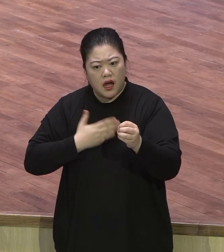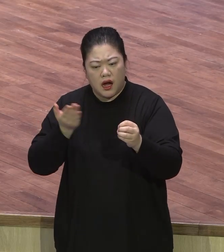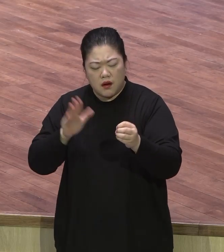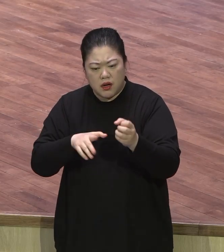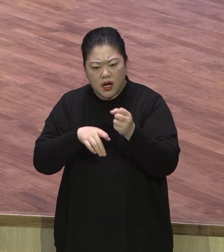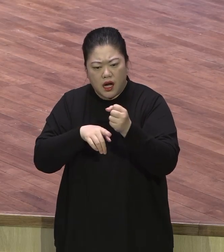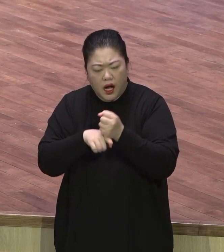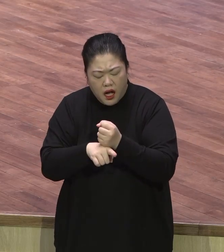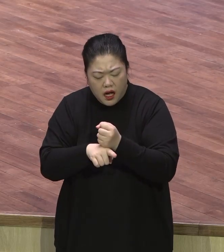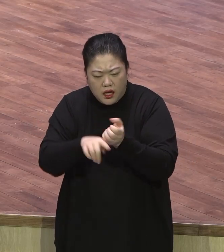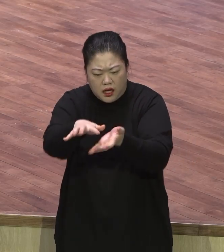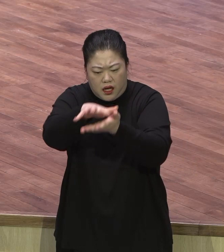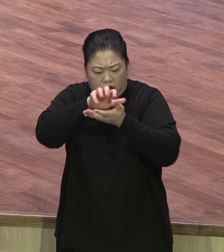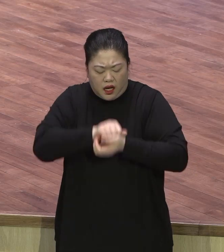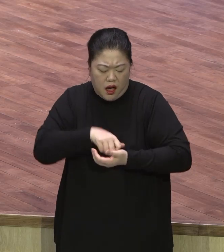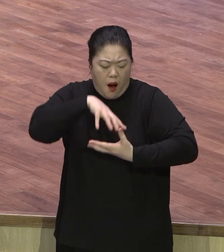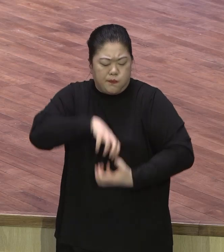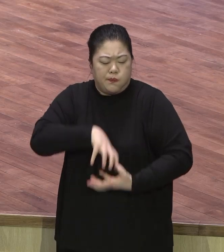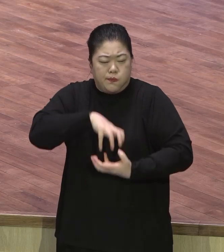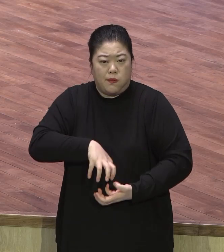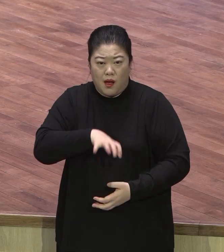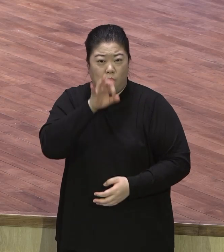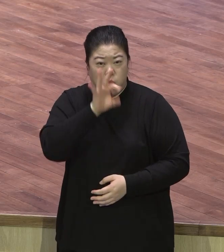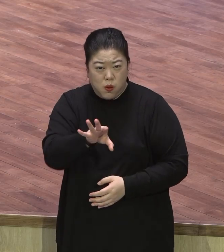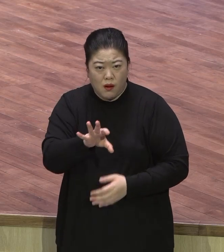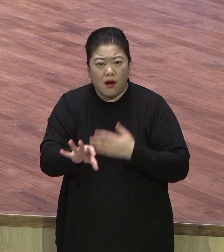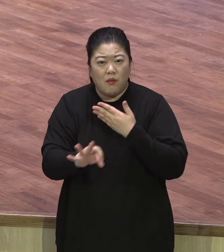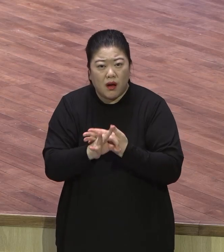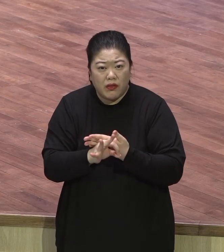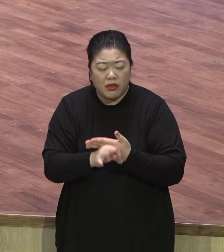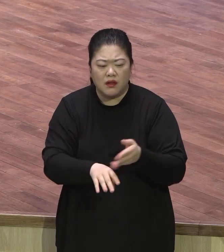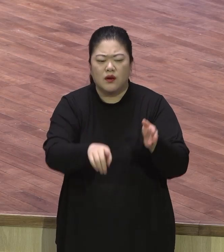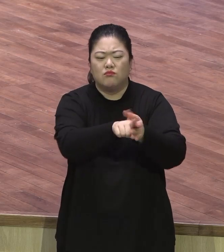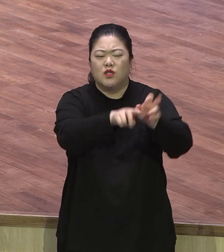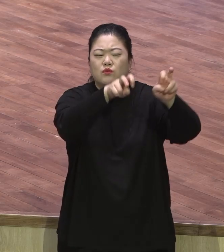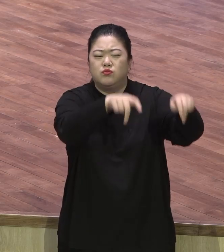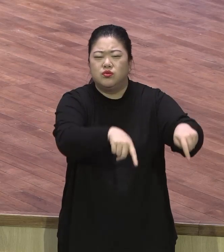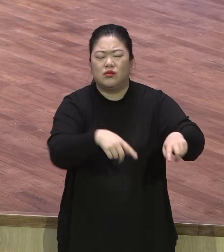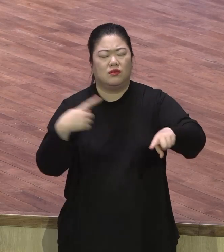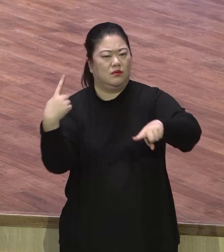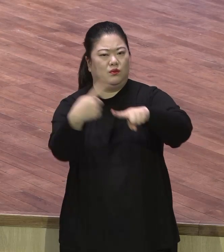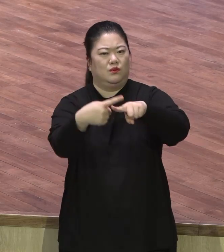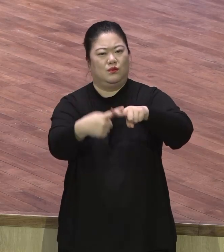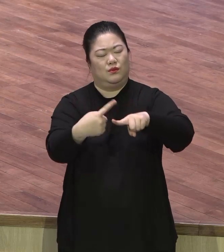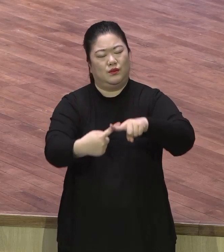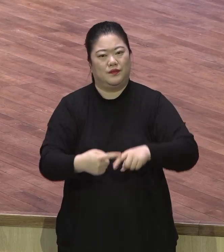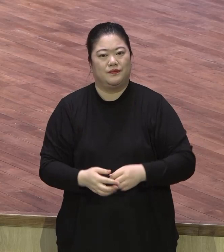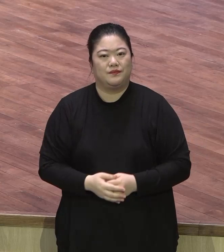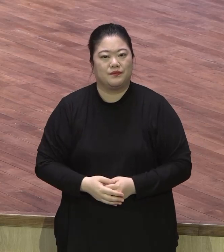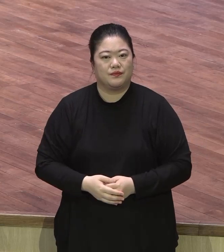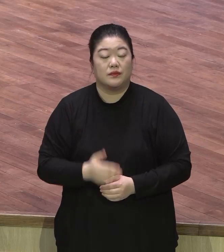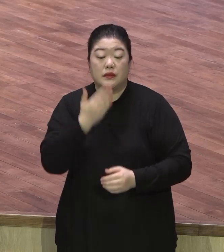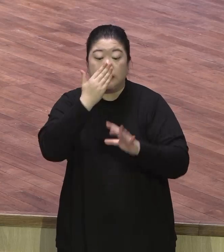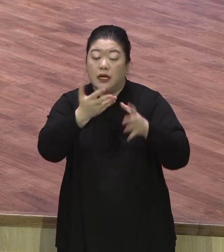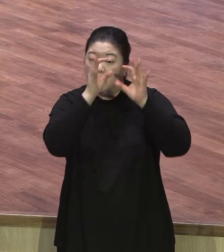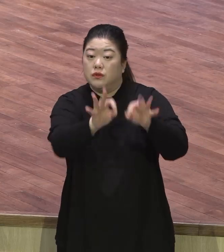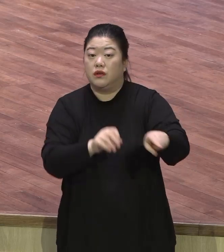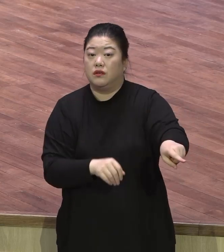이 땅에 살면서도 예수 믿으면서도 불신자보다 더 불행하게 살아요 저 이스라엘처럼